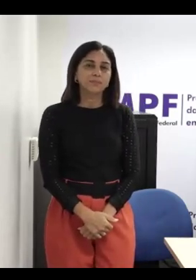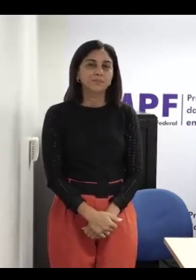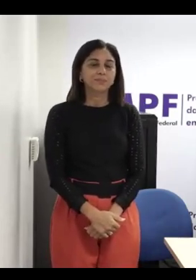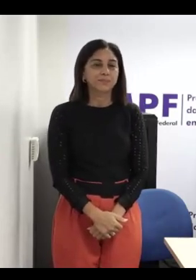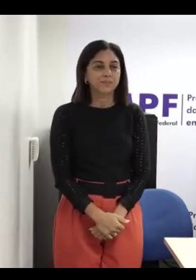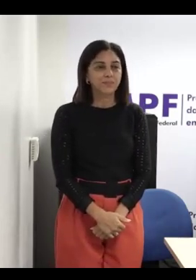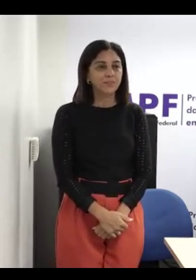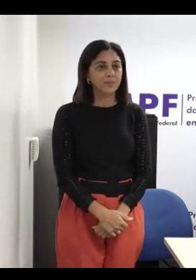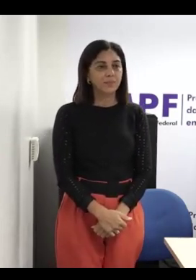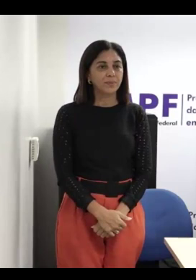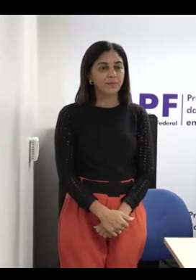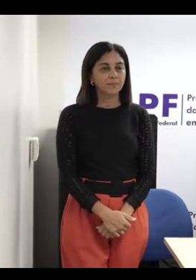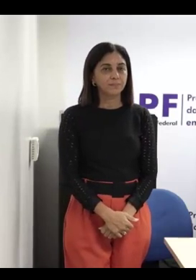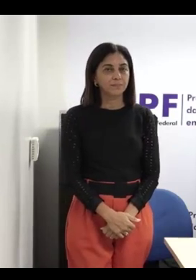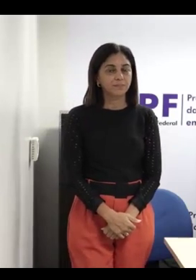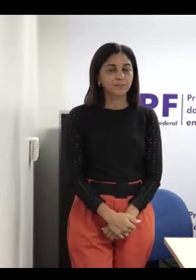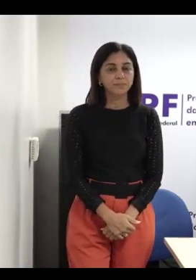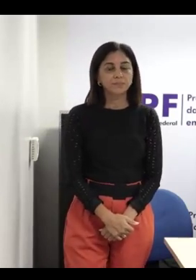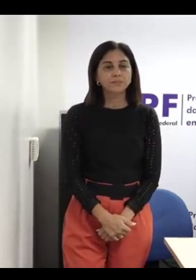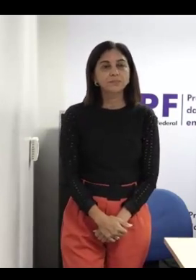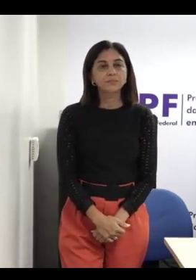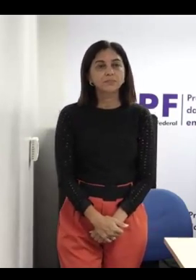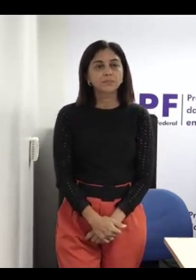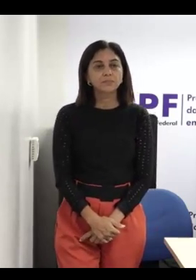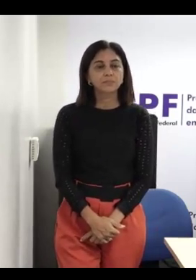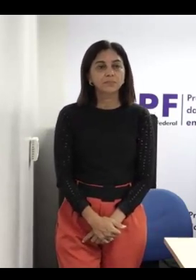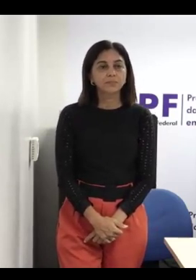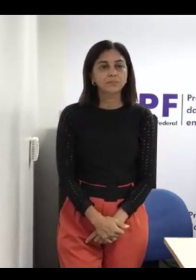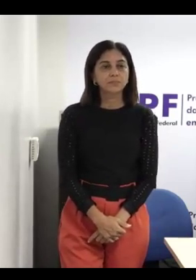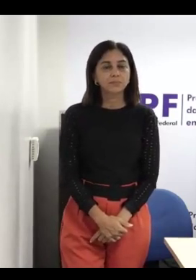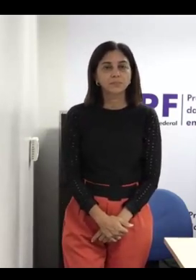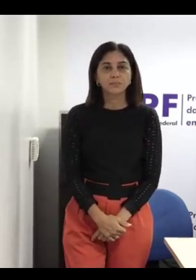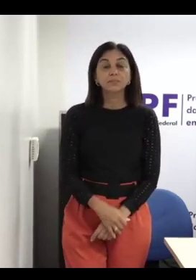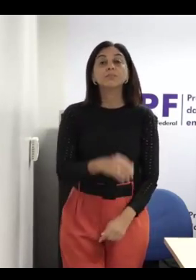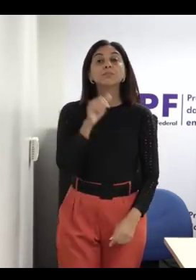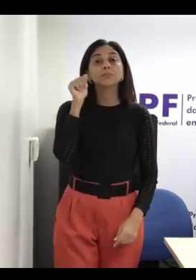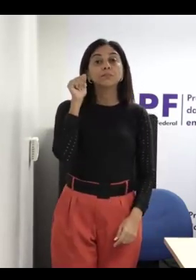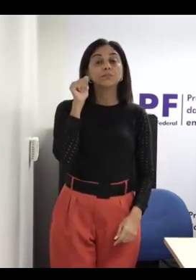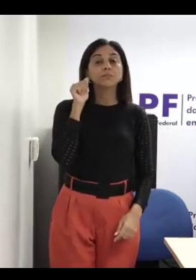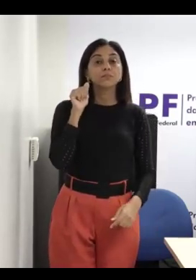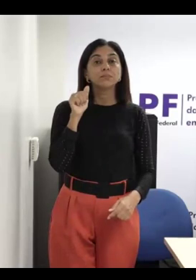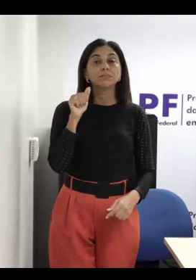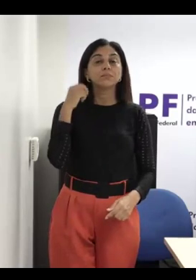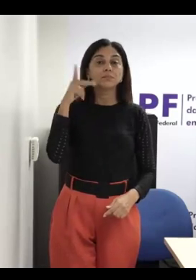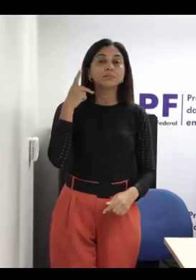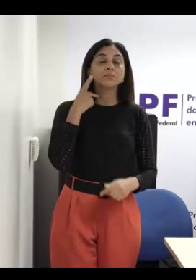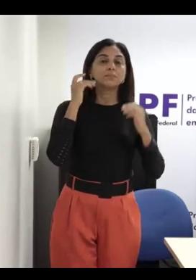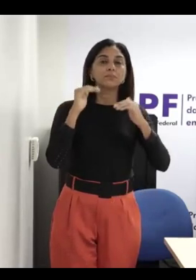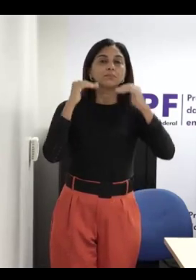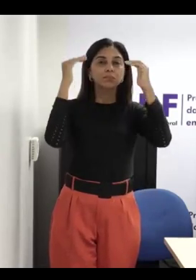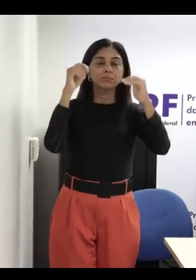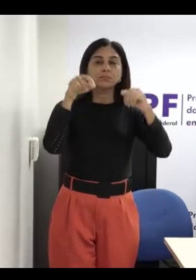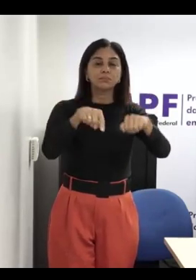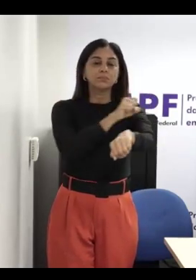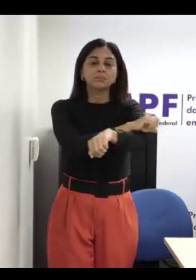registro eh que a procuradora da República atuante no quto Ofício no povos Santa